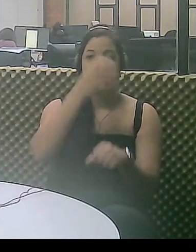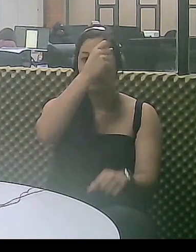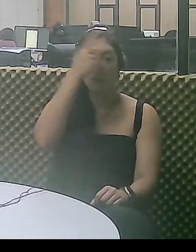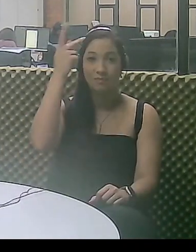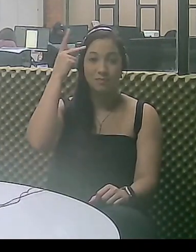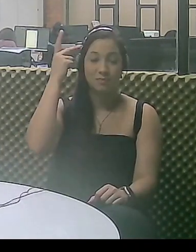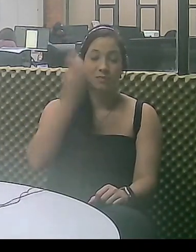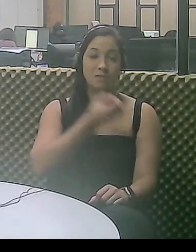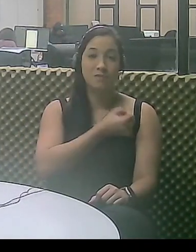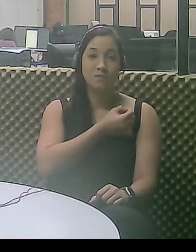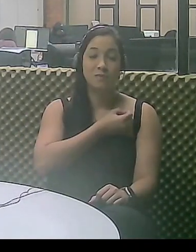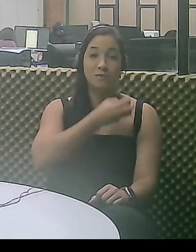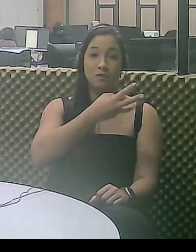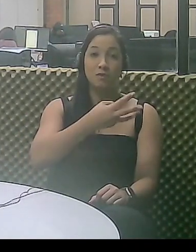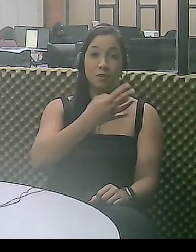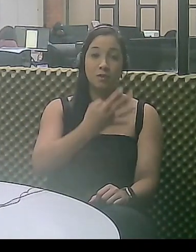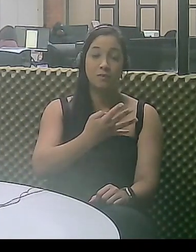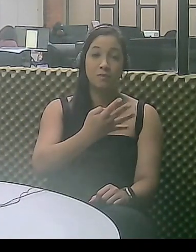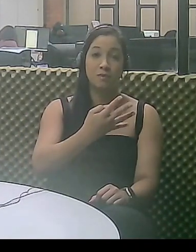número de WhatsApp